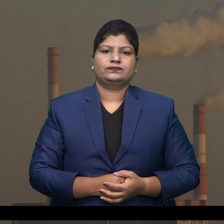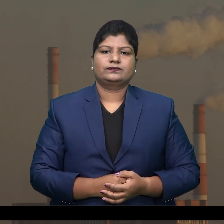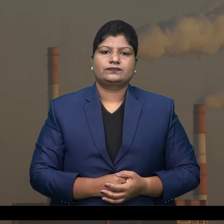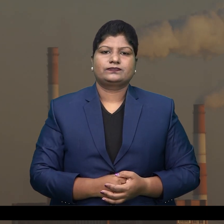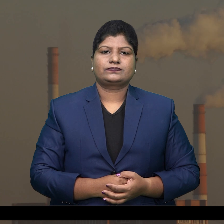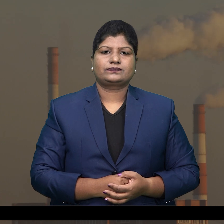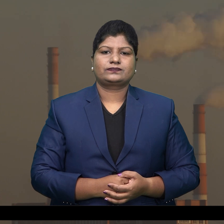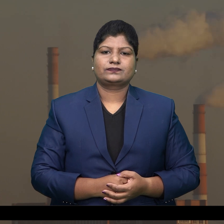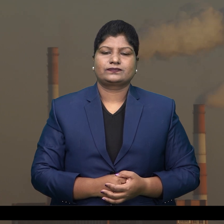ಸಿಎಫ್ಸಿಗಳು,